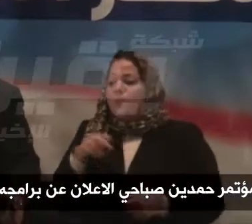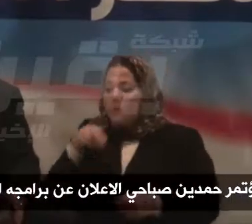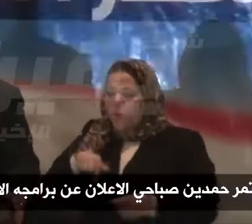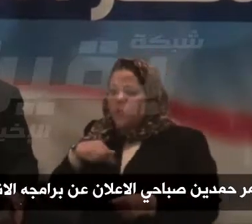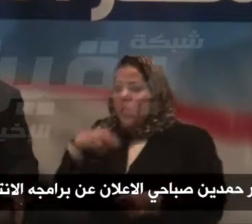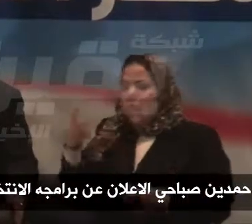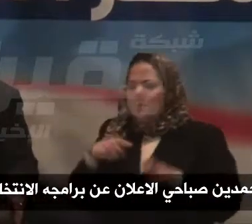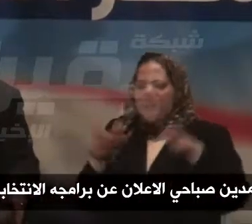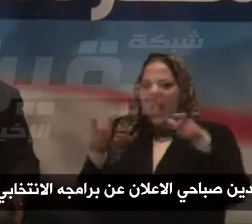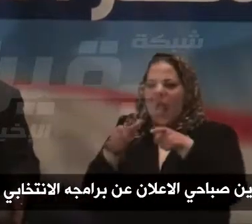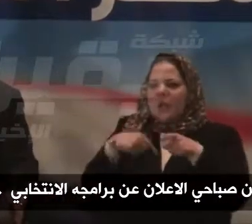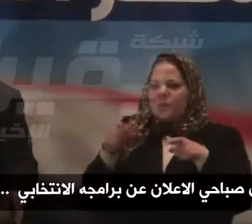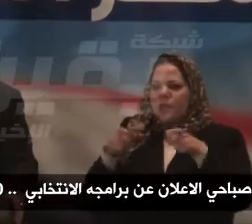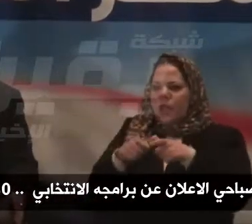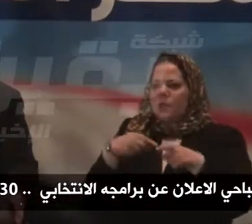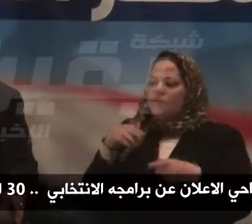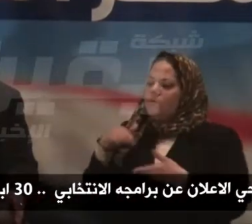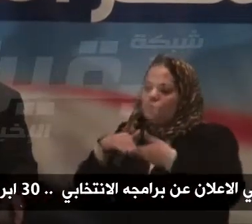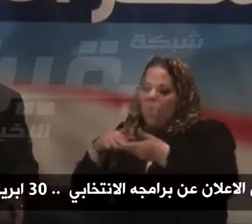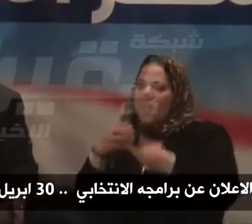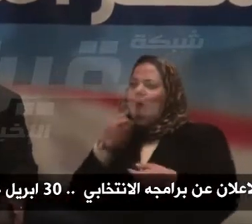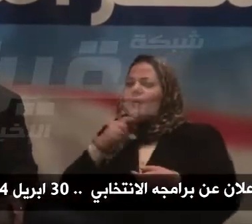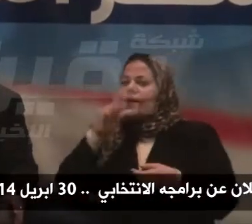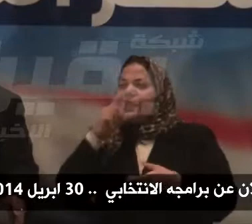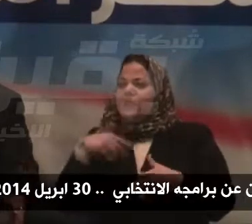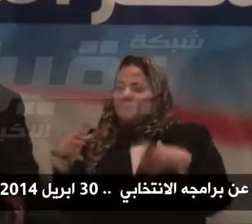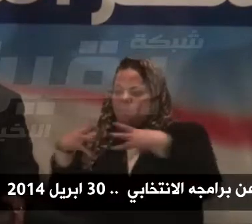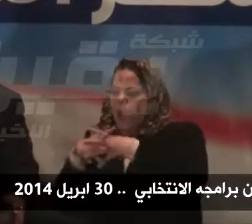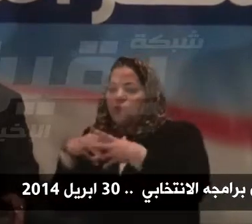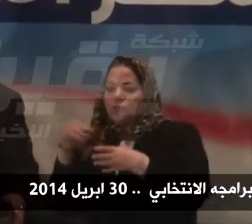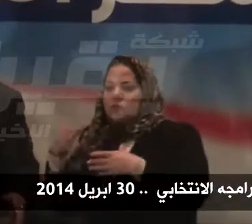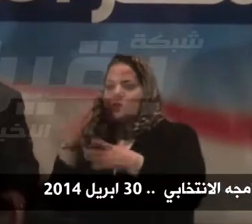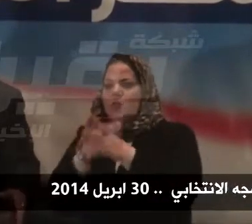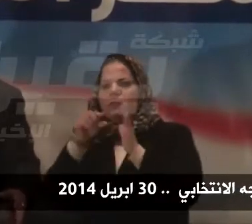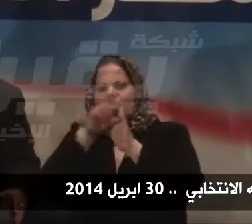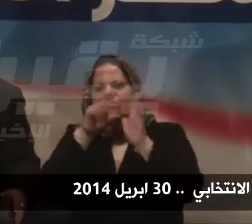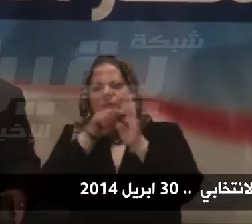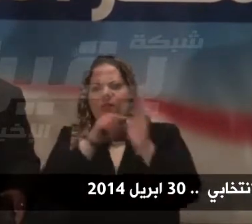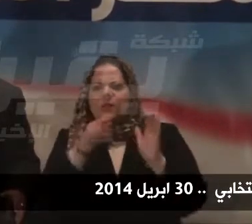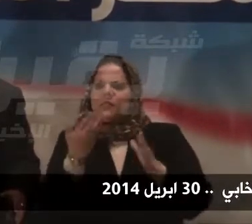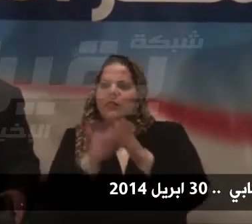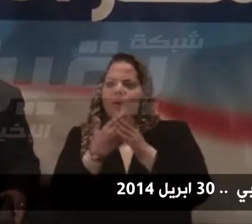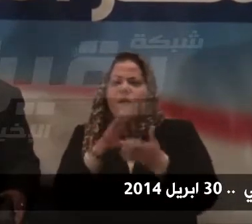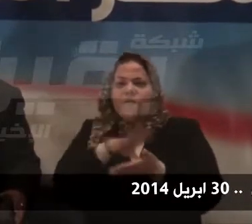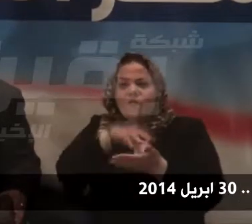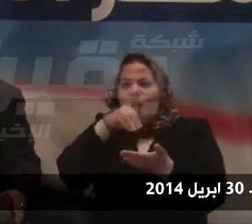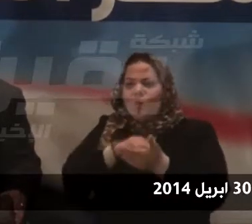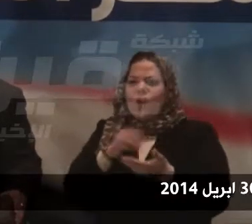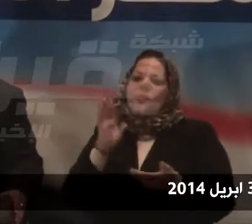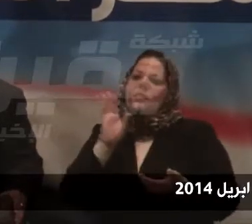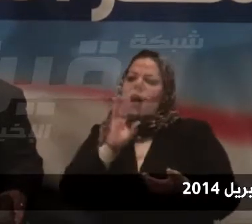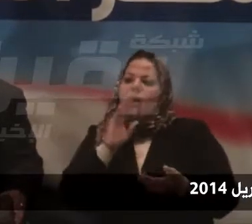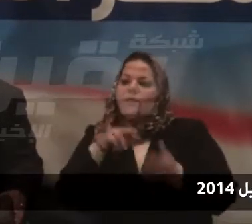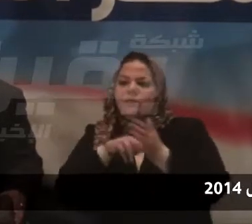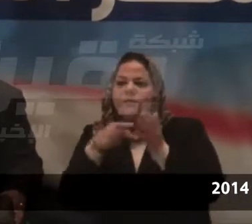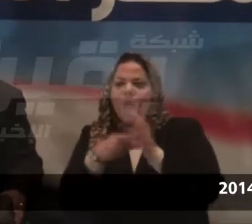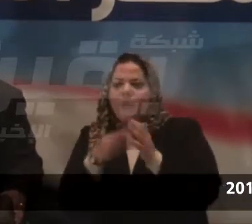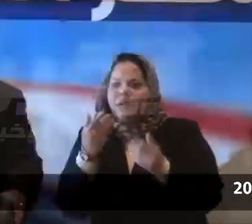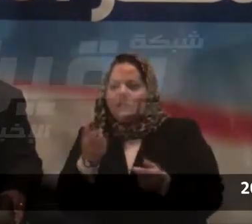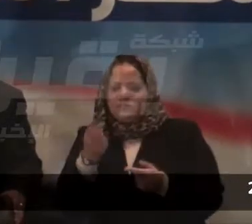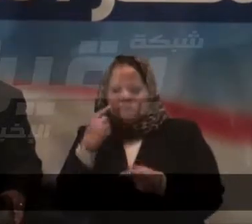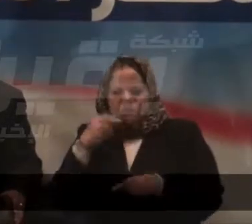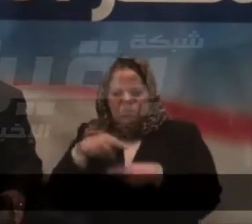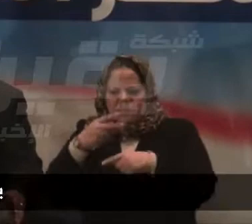وأعضاء لجنة البرنامج الكرام في كتابة البرنامج، كنت عايز أشوف في البداية هل هو ده المبدأ اللي هم ماشيين بيه